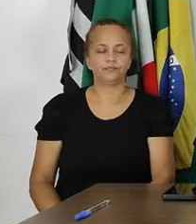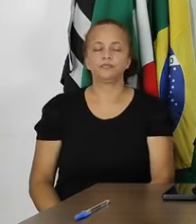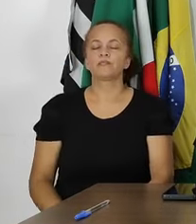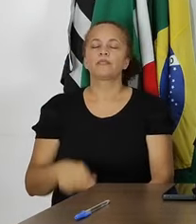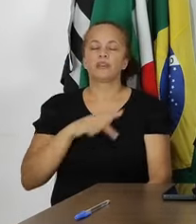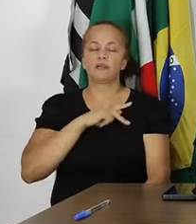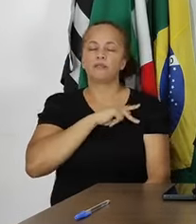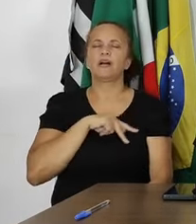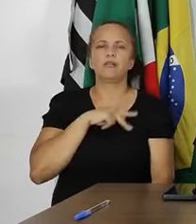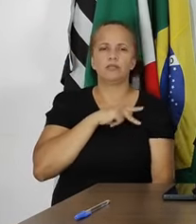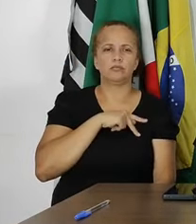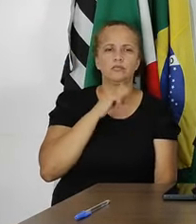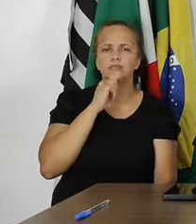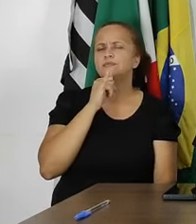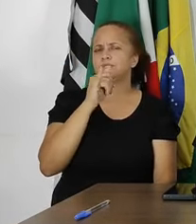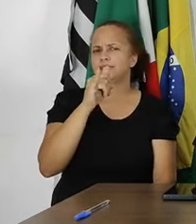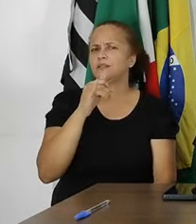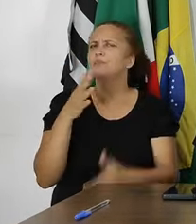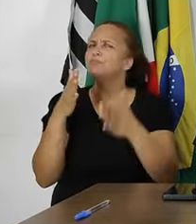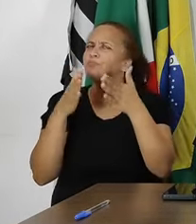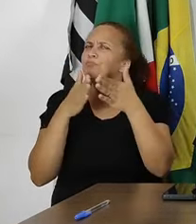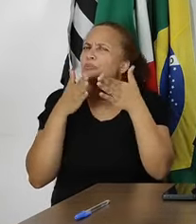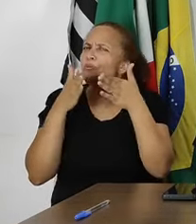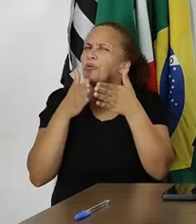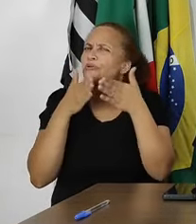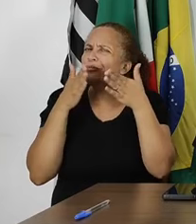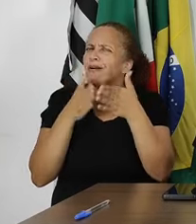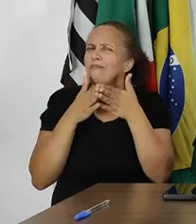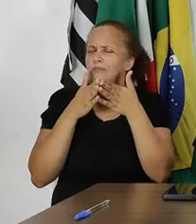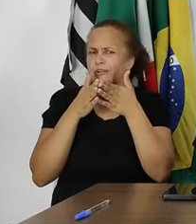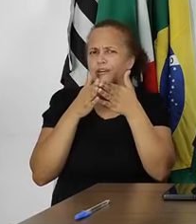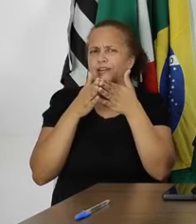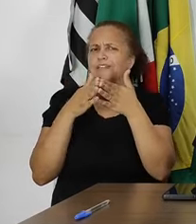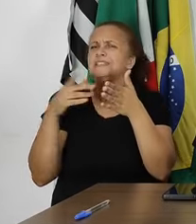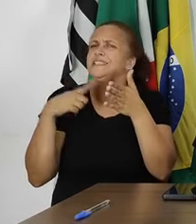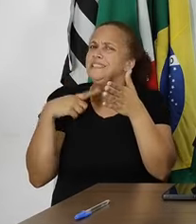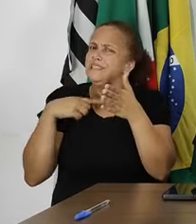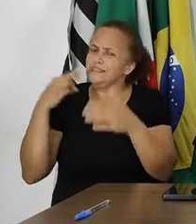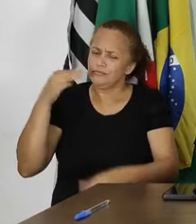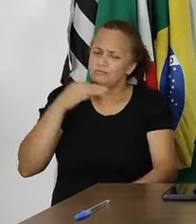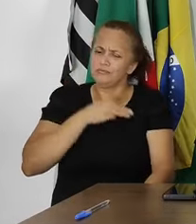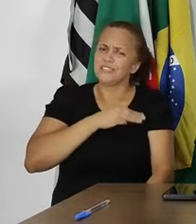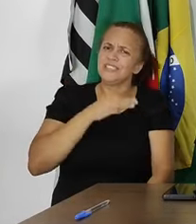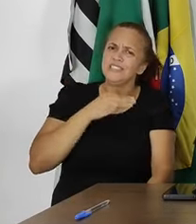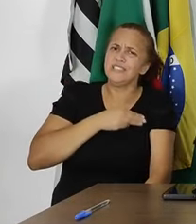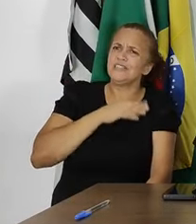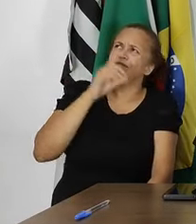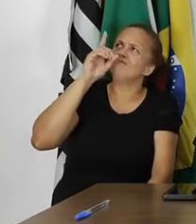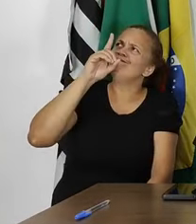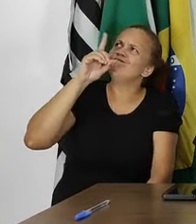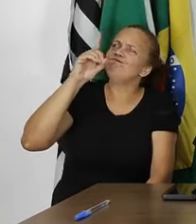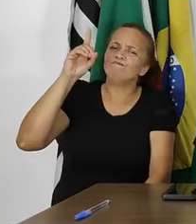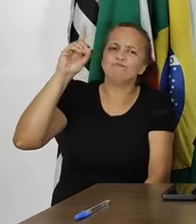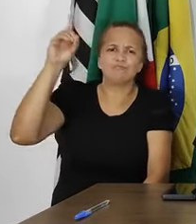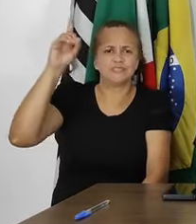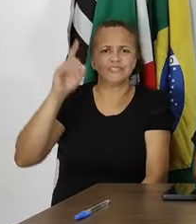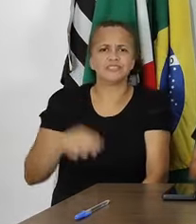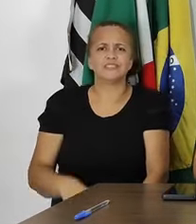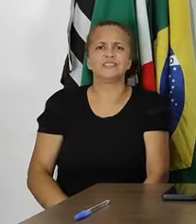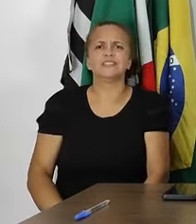diz, eu rogo-vos, irmãos, pelas misericórdias de Deus, que apresenteis o